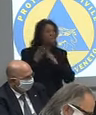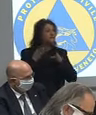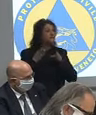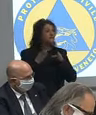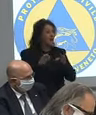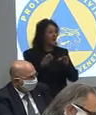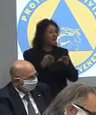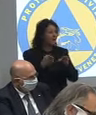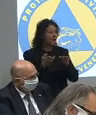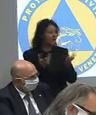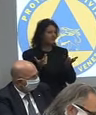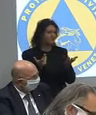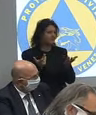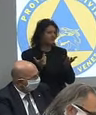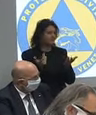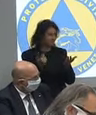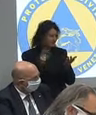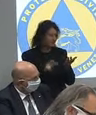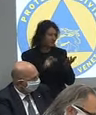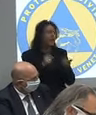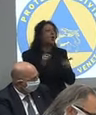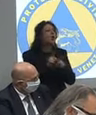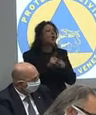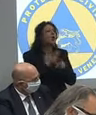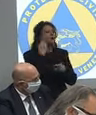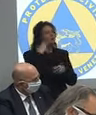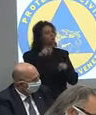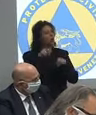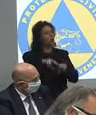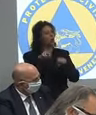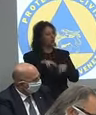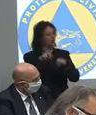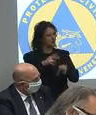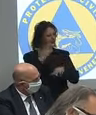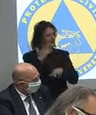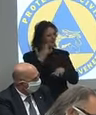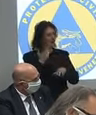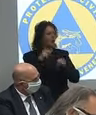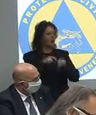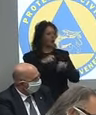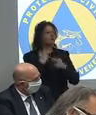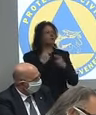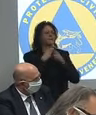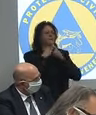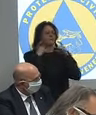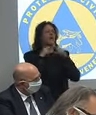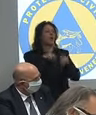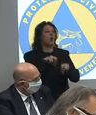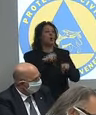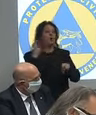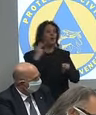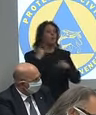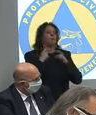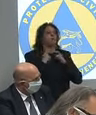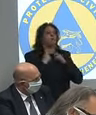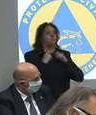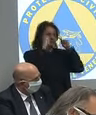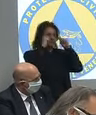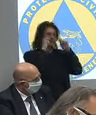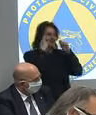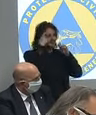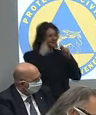del buddismo, no? Cioè, io corro, è vero che uno la potrebbe portare al collo e la tira su, ma poi sappiamo che resta anche una